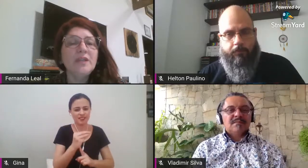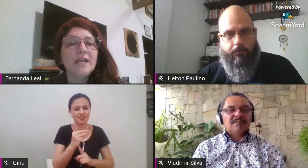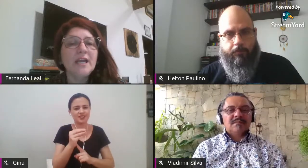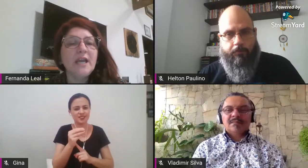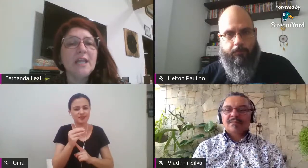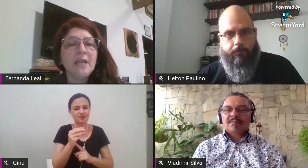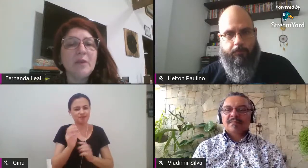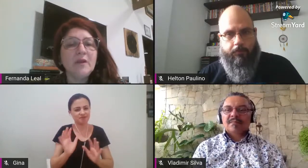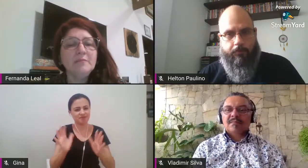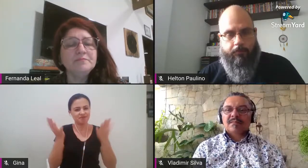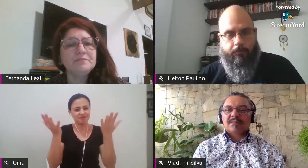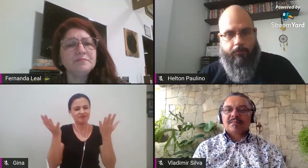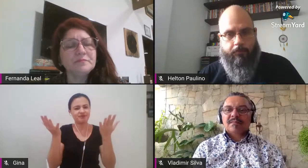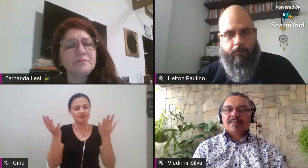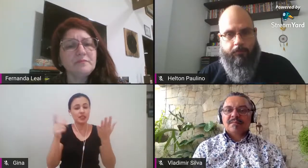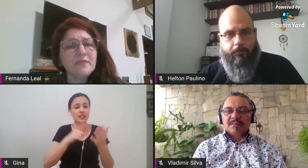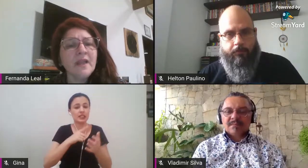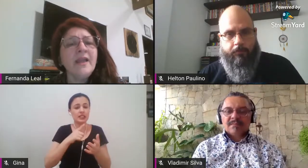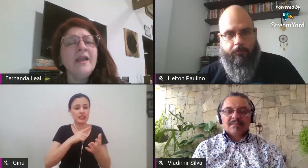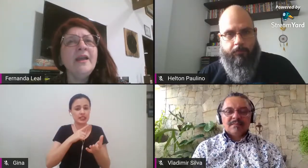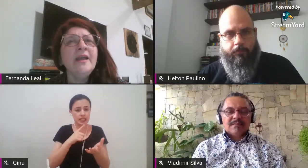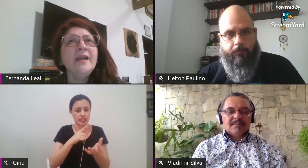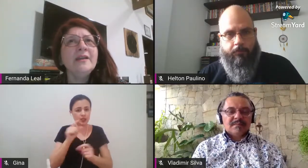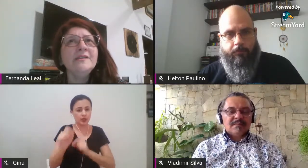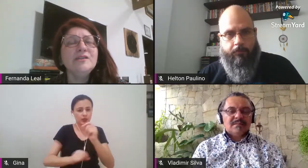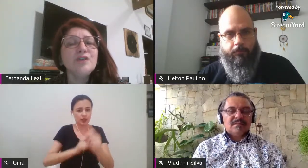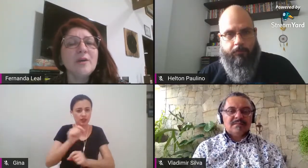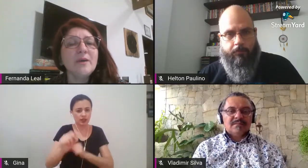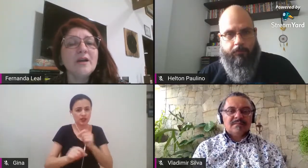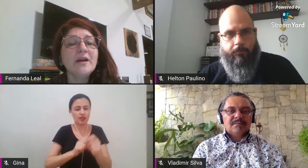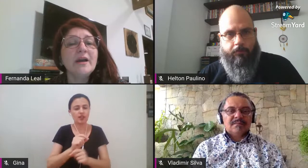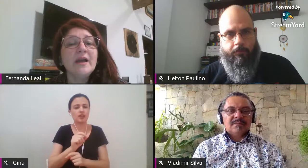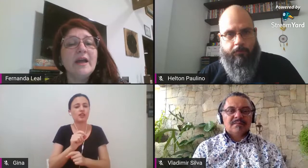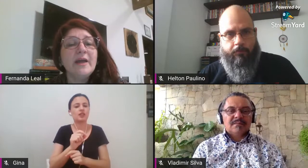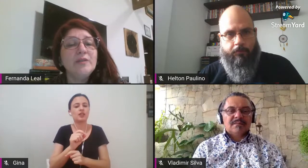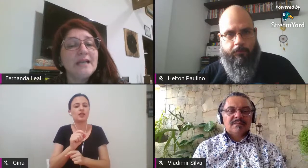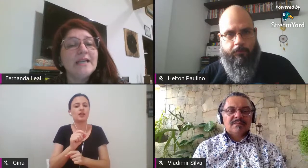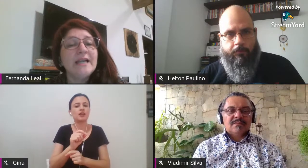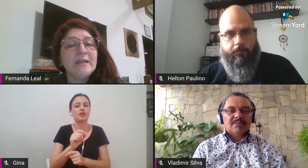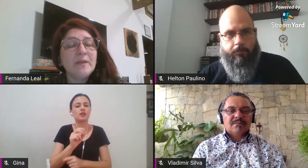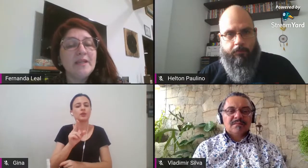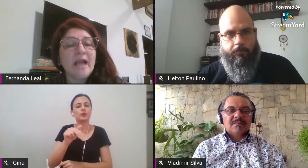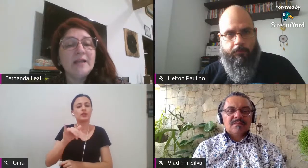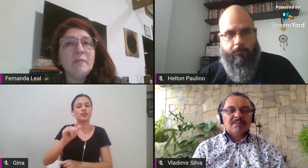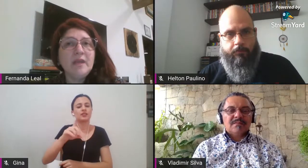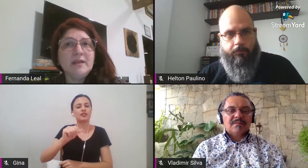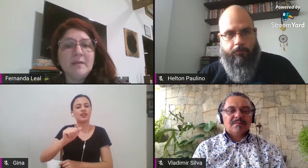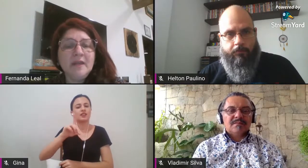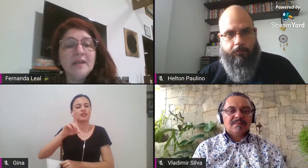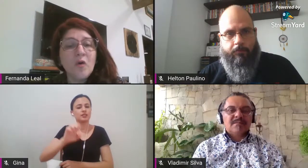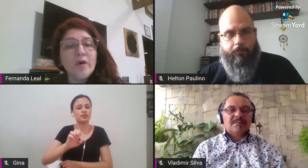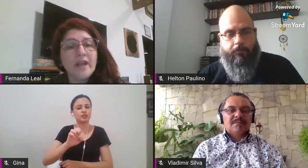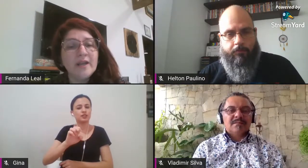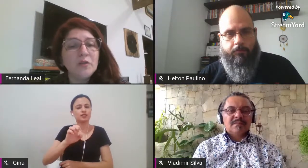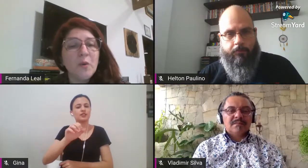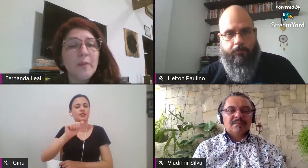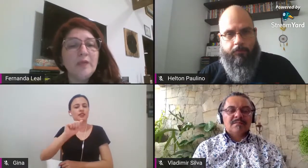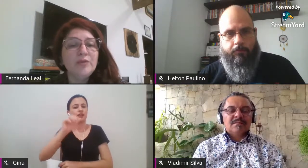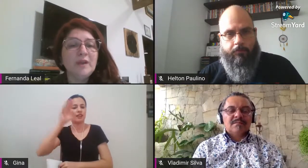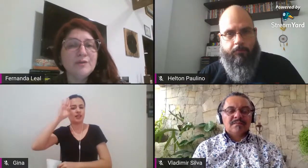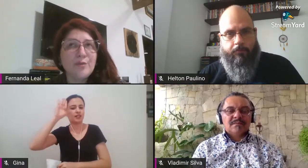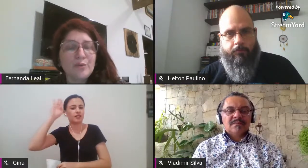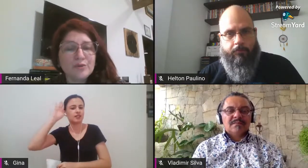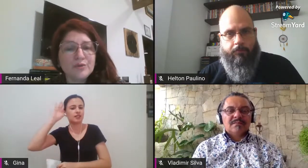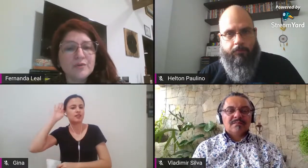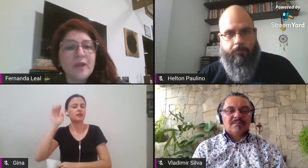uma unidade acadêmica que se chama Unidade Acadêmica de Arte e Mídia e que congrega no